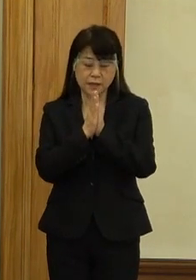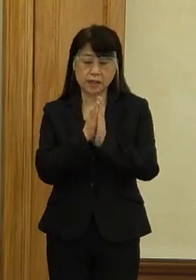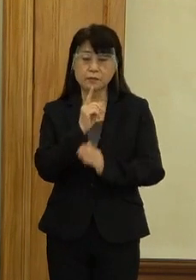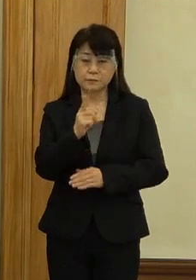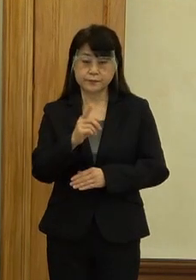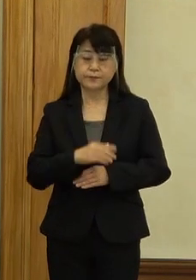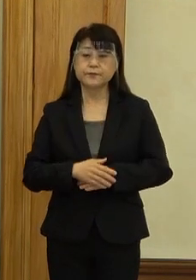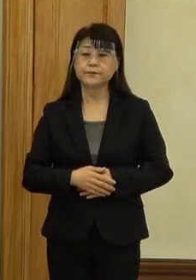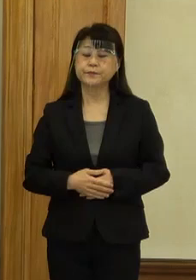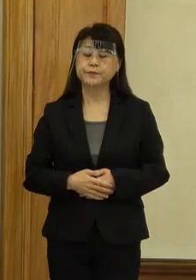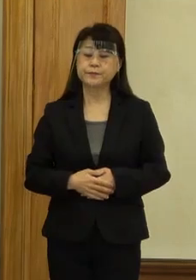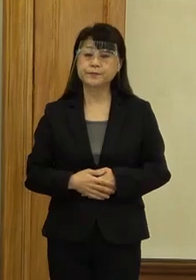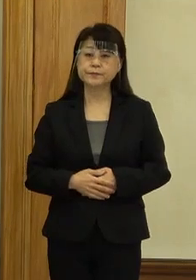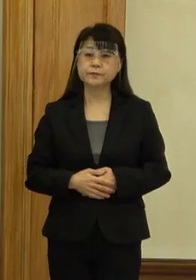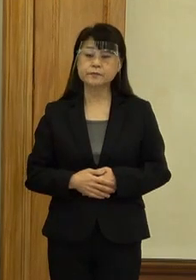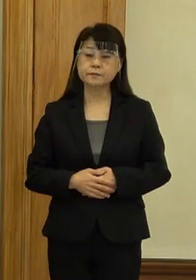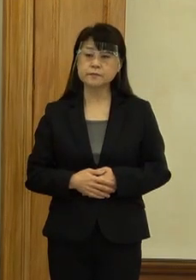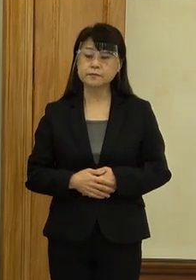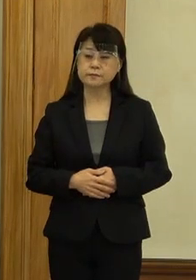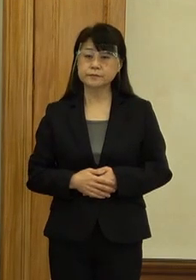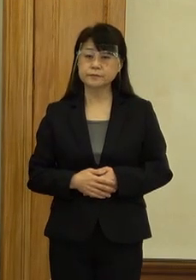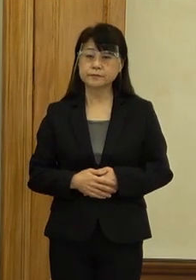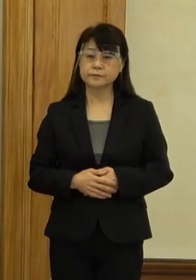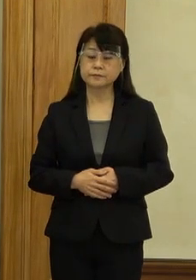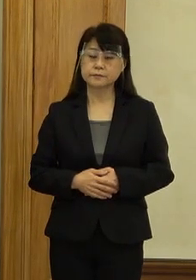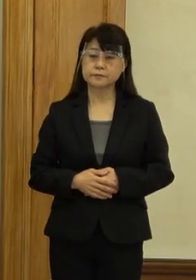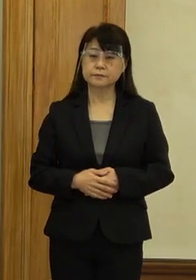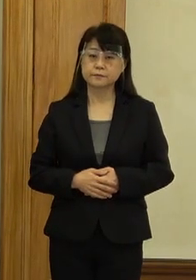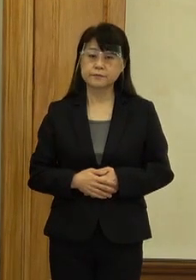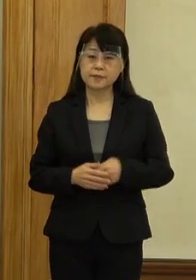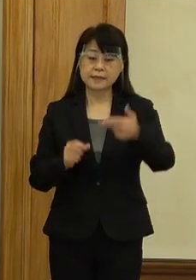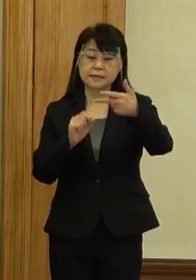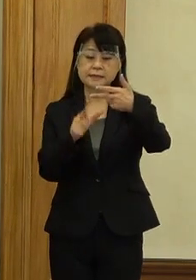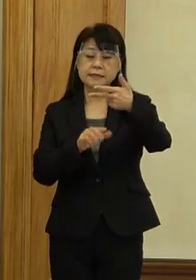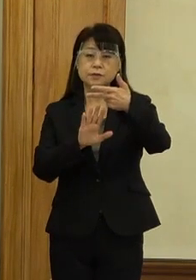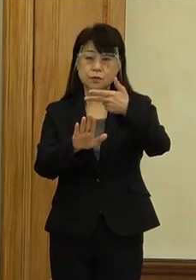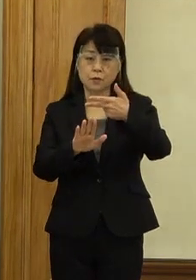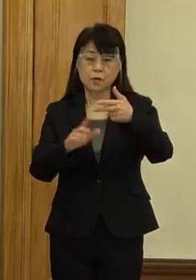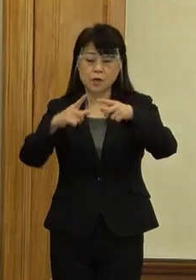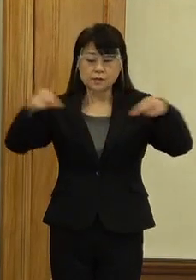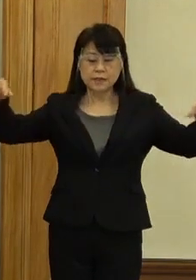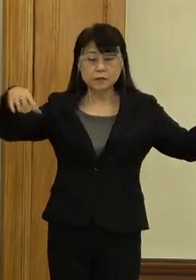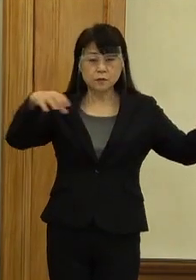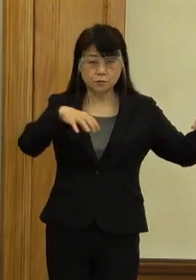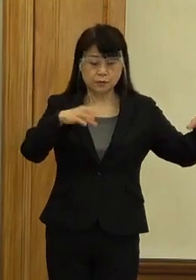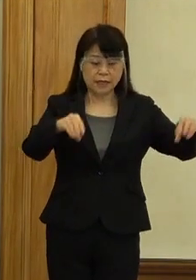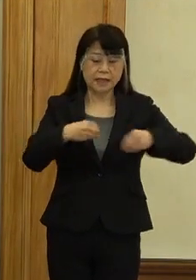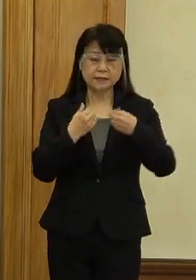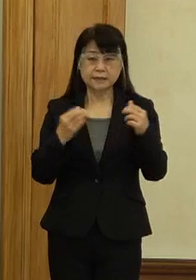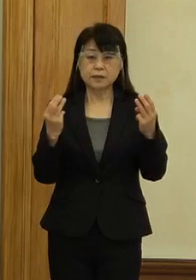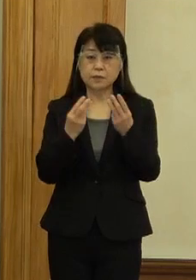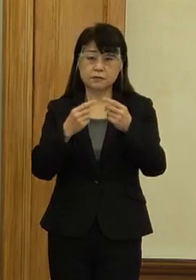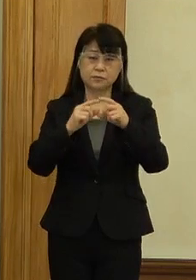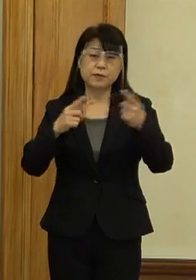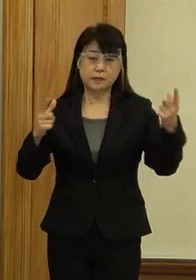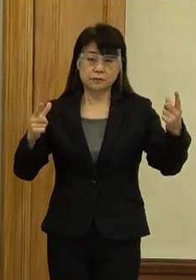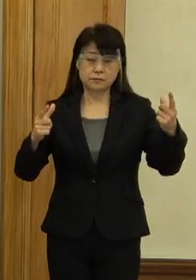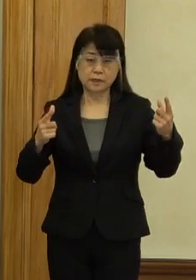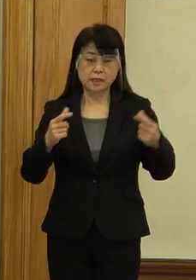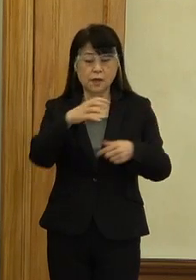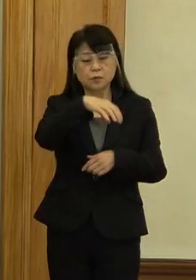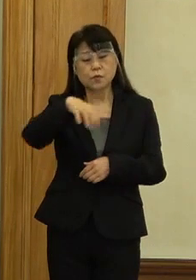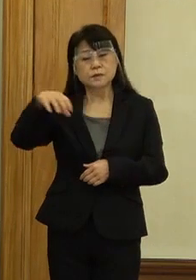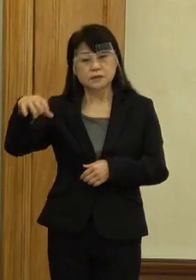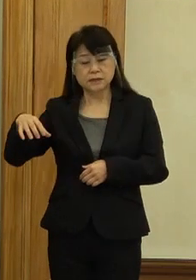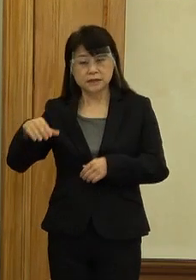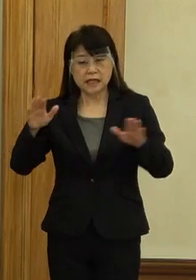げます。スライドをご覧ください。7月以降、全国で感染者数が増加しており、多くの地域